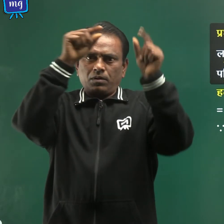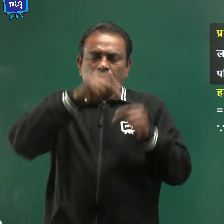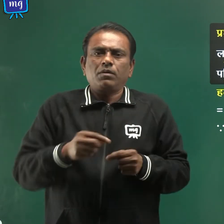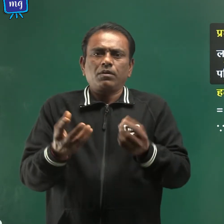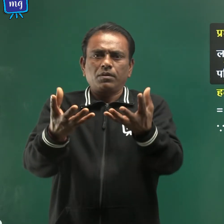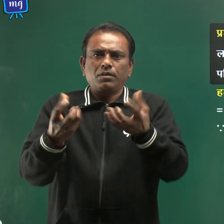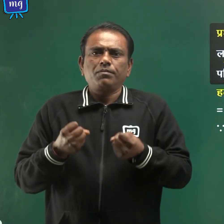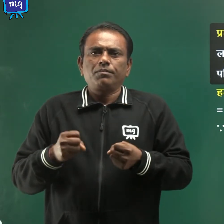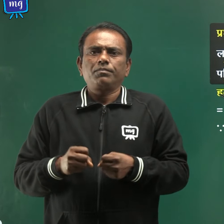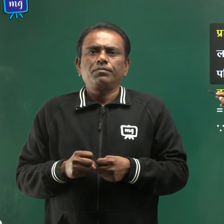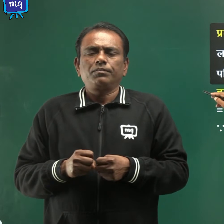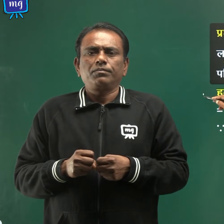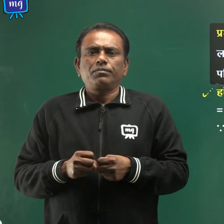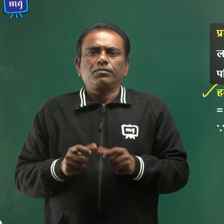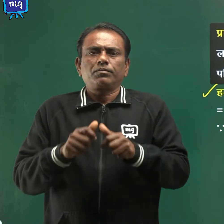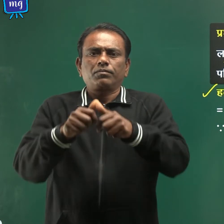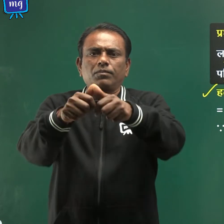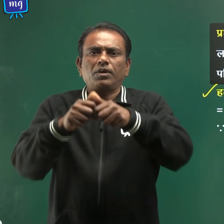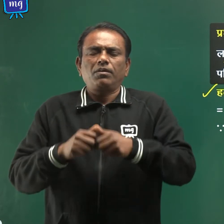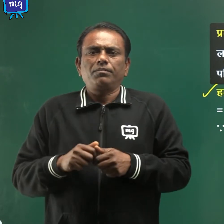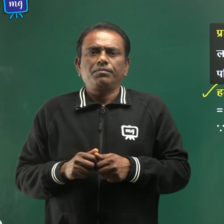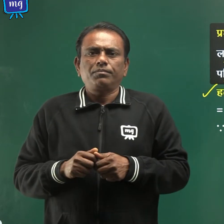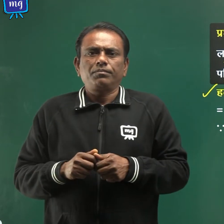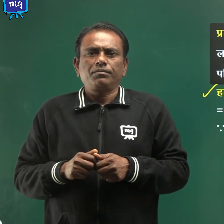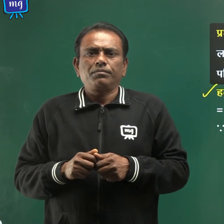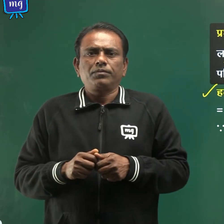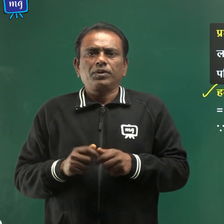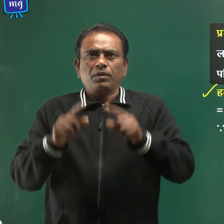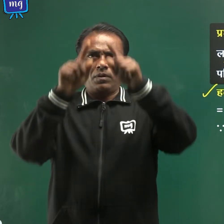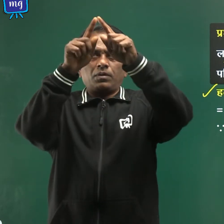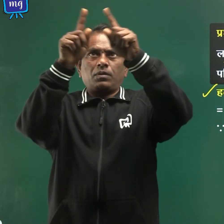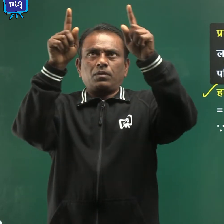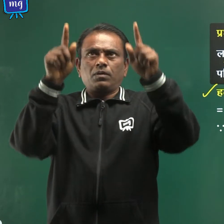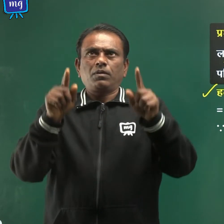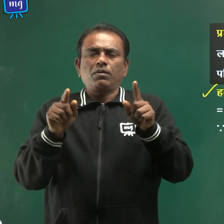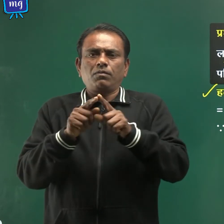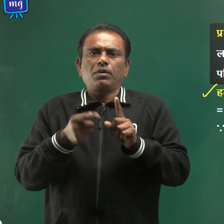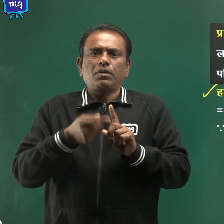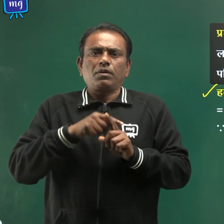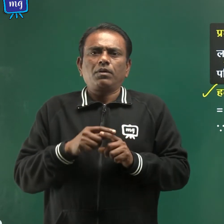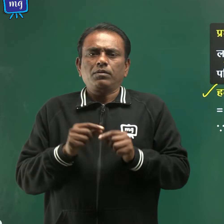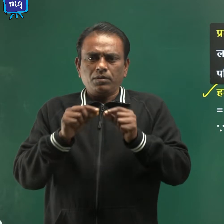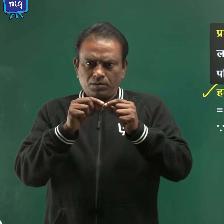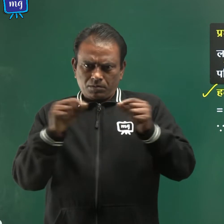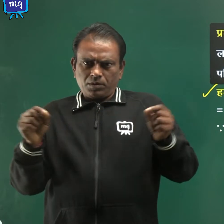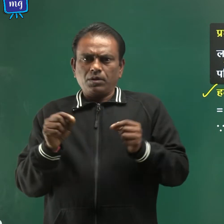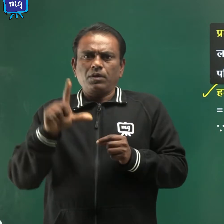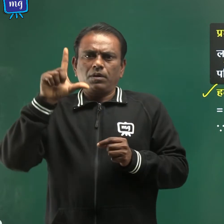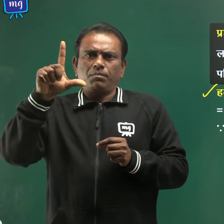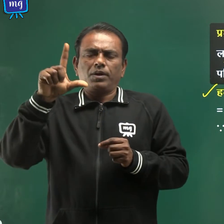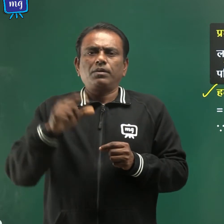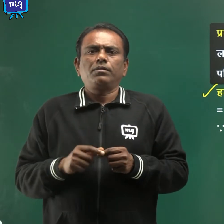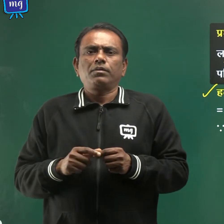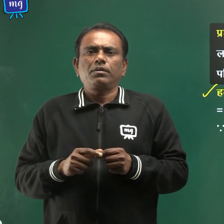आ जाती ने का हल थे वाकिंग मैं मजाक लंबाई